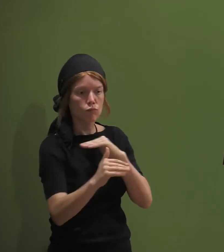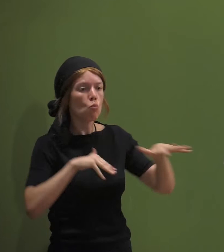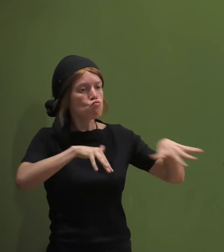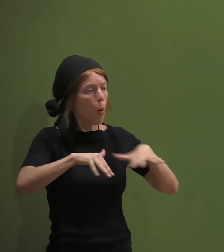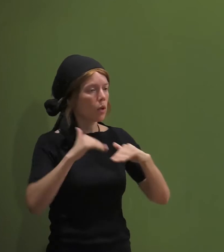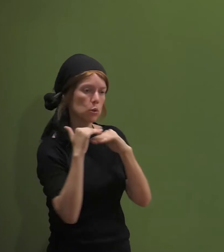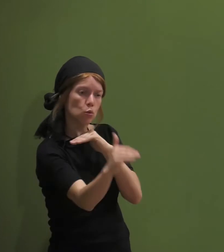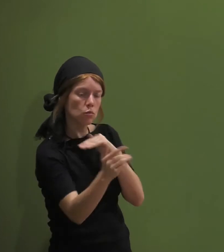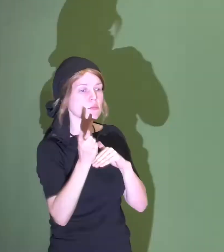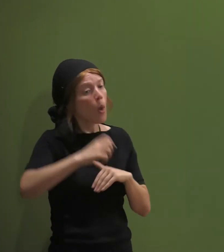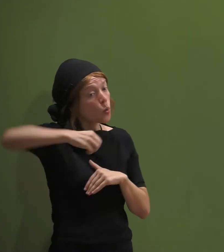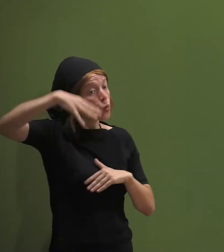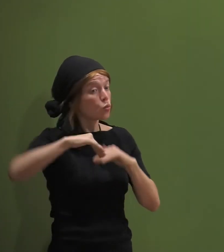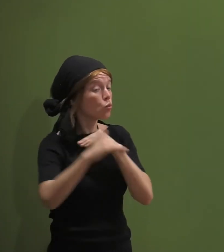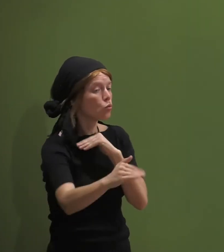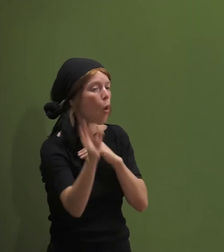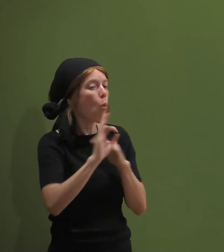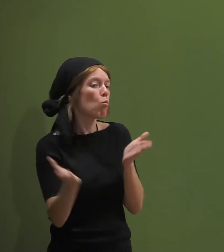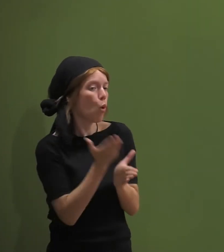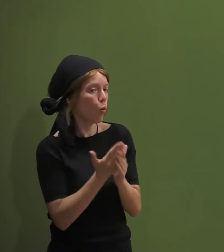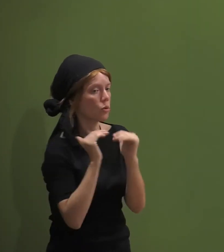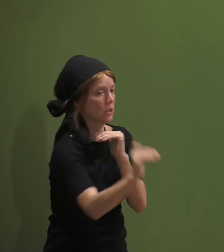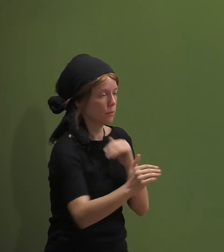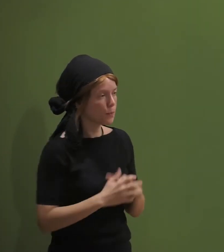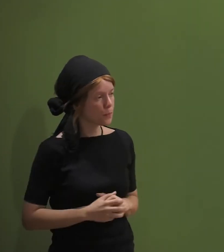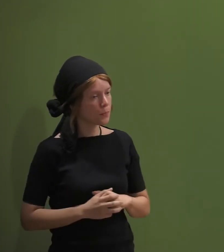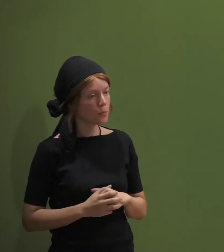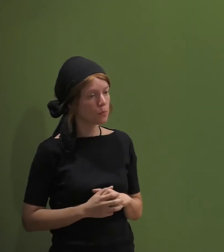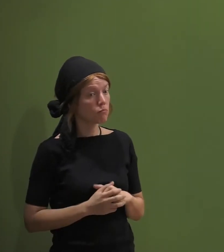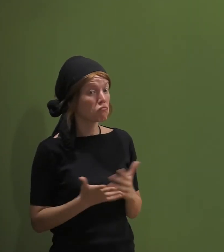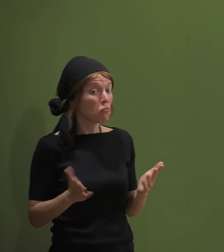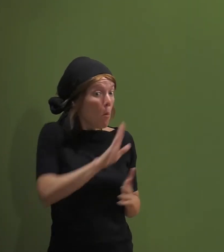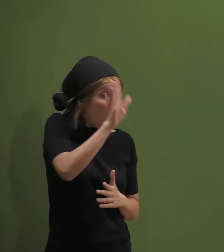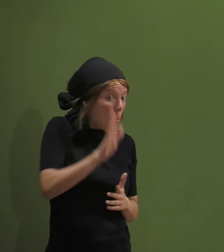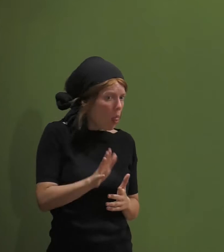movilidad sostenible, iluminación sostenible o producción sostenible. A priori,